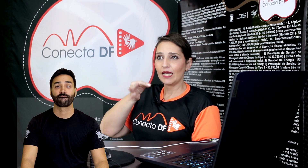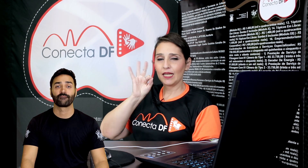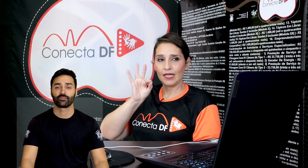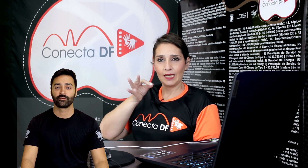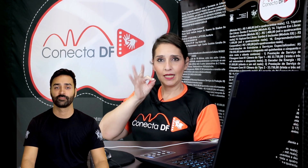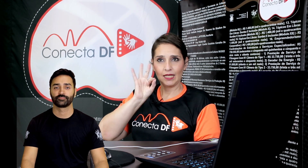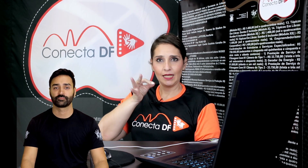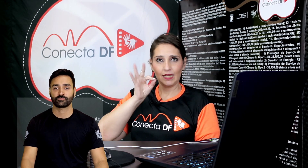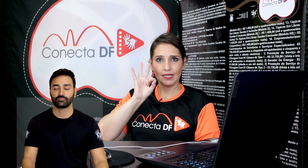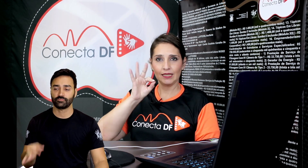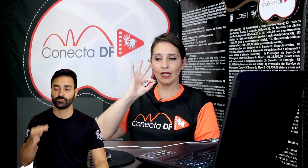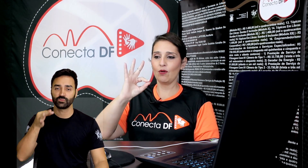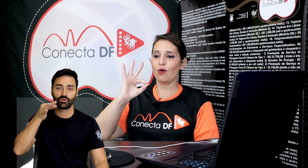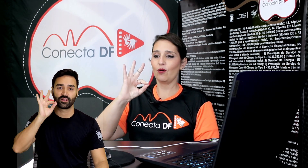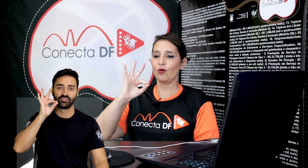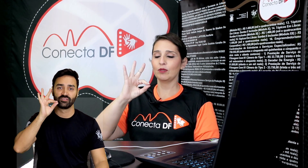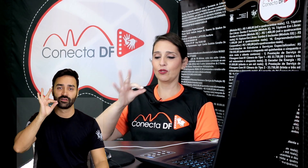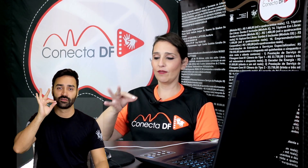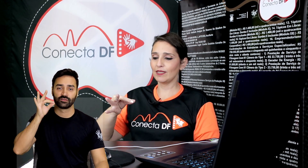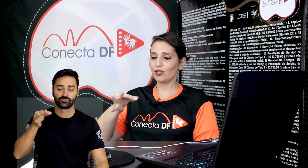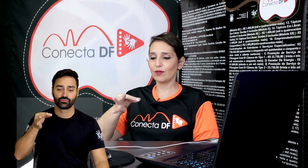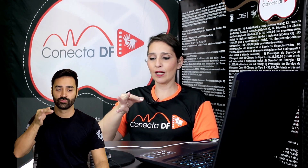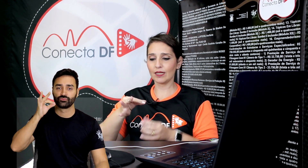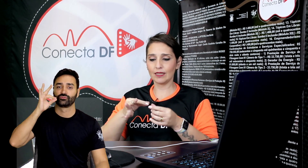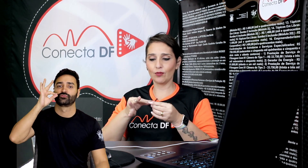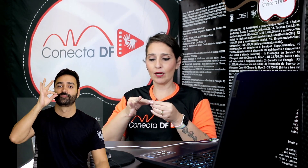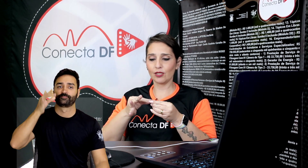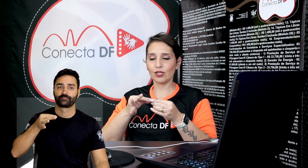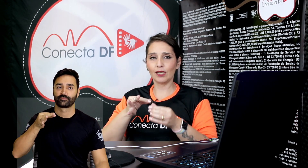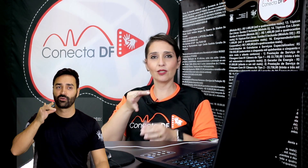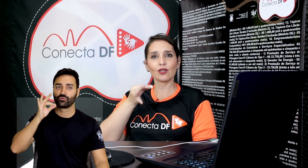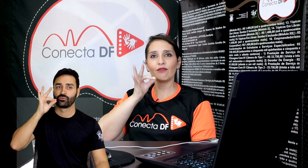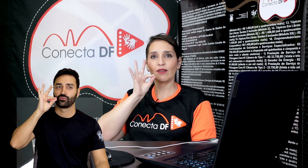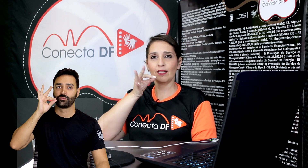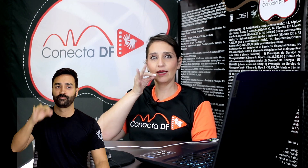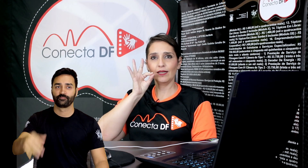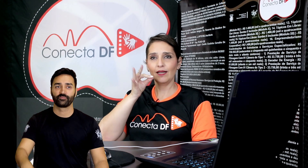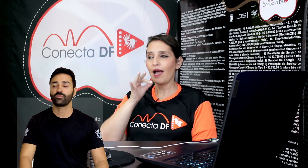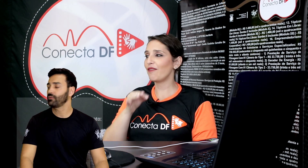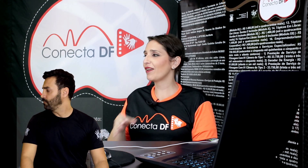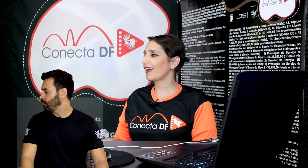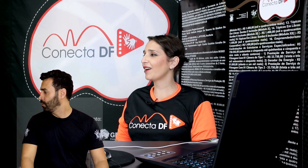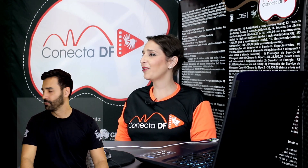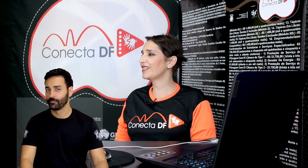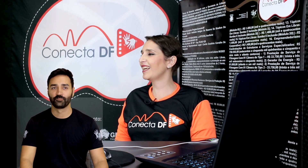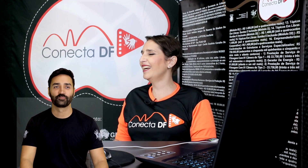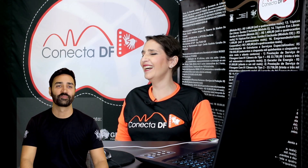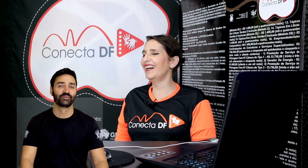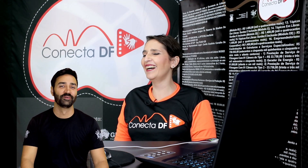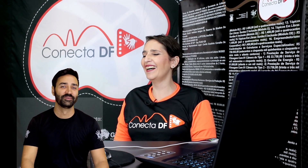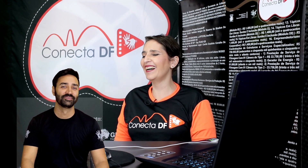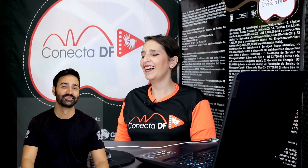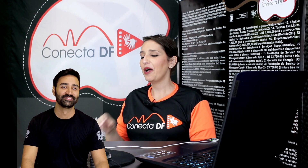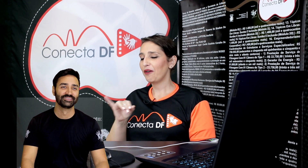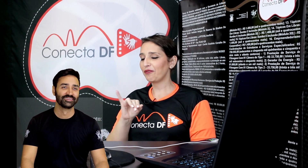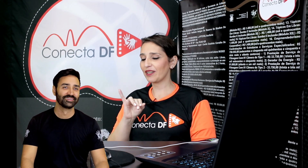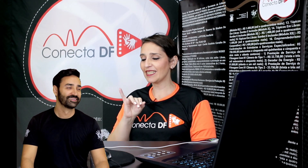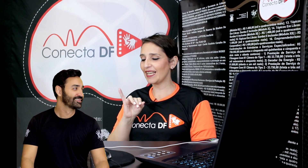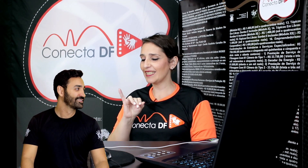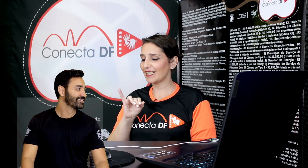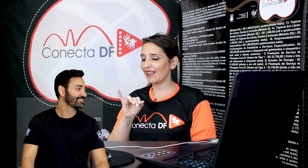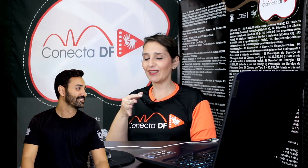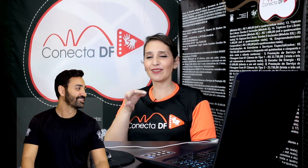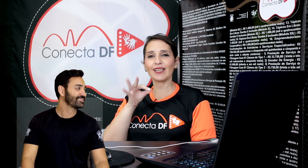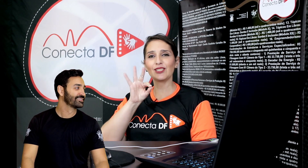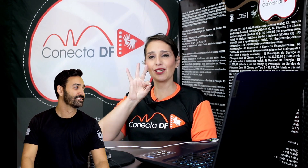Café. Então, ó, como se eu estivesse segurando a xicrinha de café, né? Aí vem aquela coisa